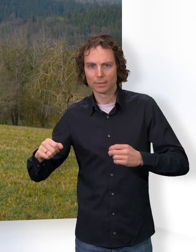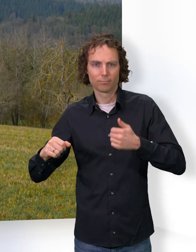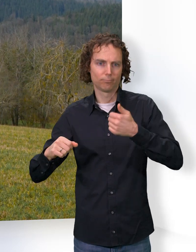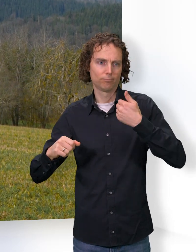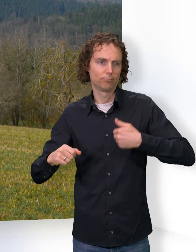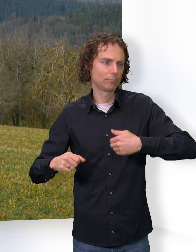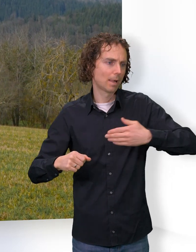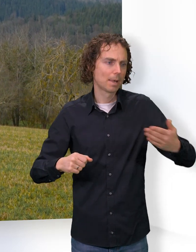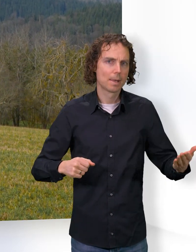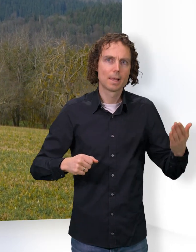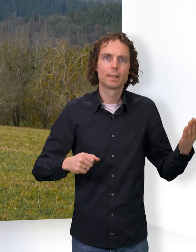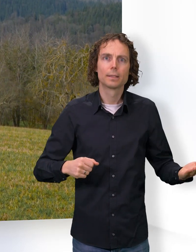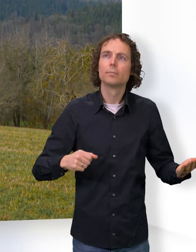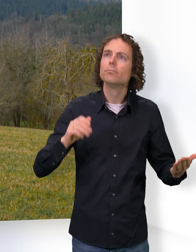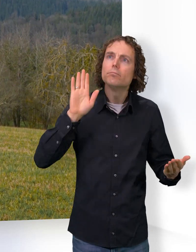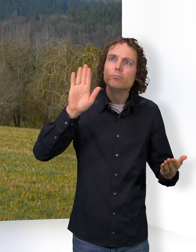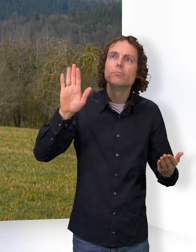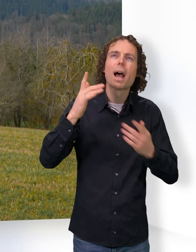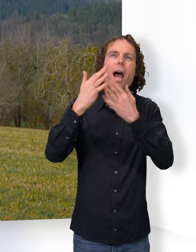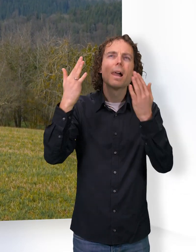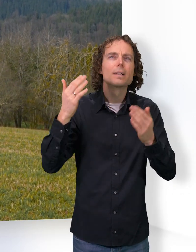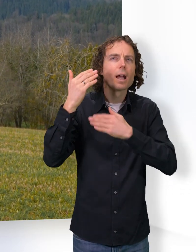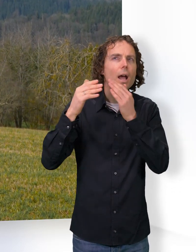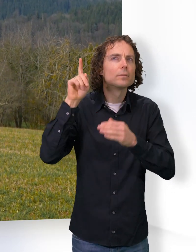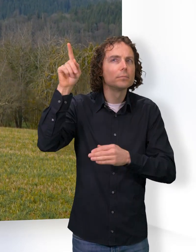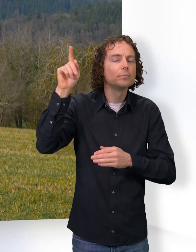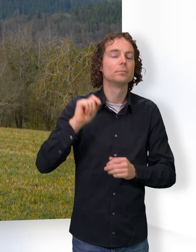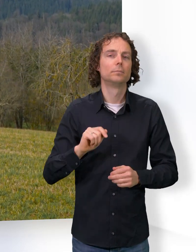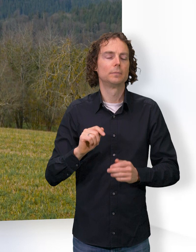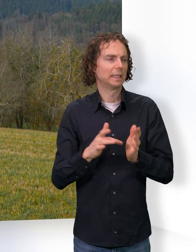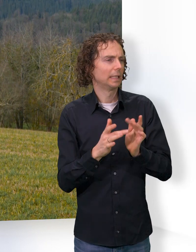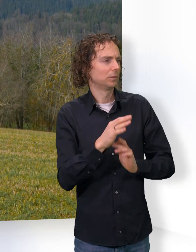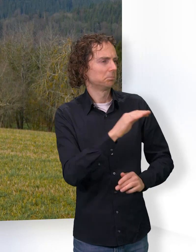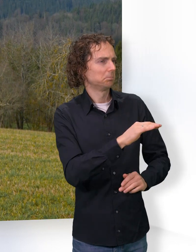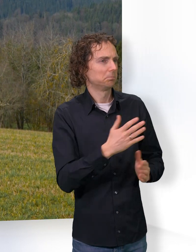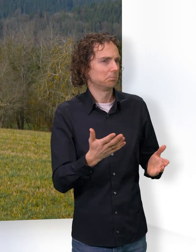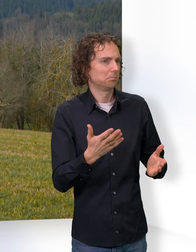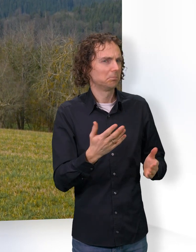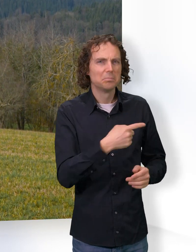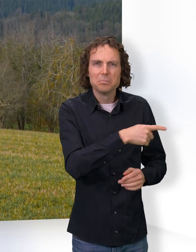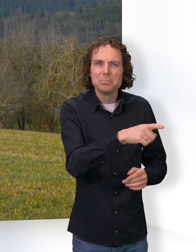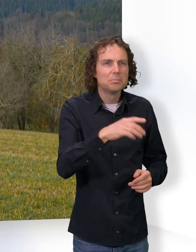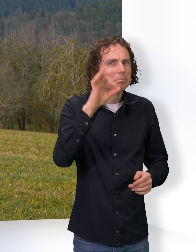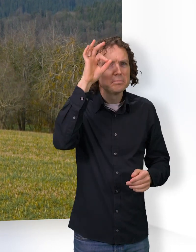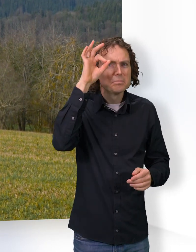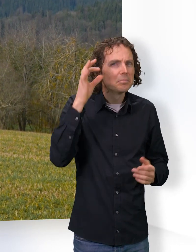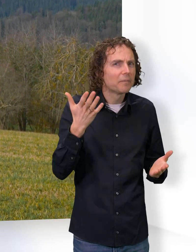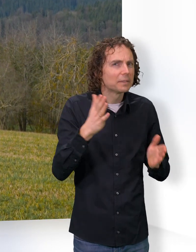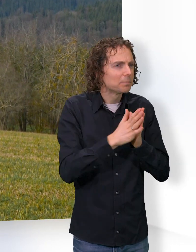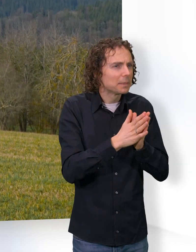Linken, in deiner Herrlichkeit. Jesus aber sprach zu ihnen: Ihr wisst nicht, was ihr